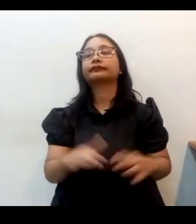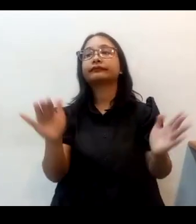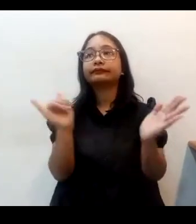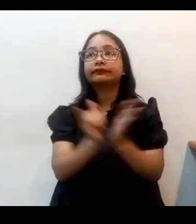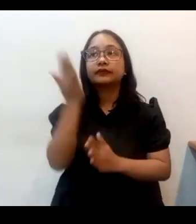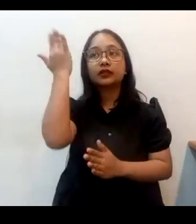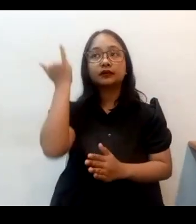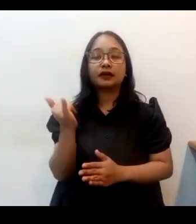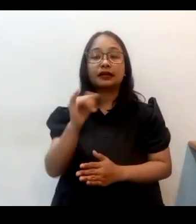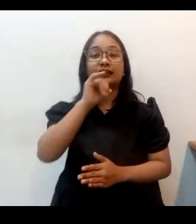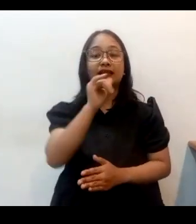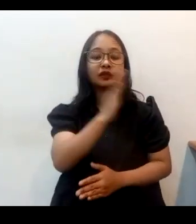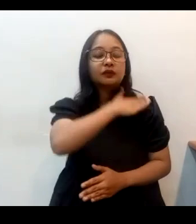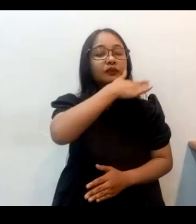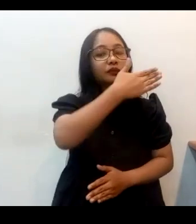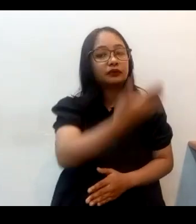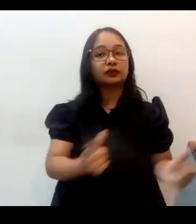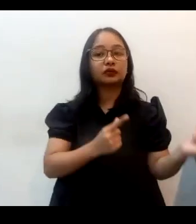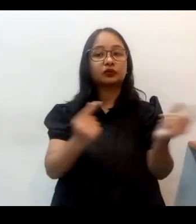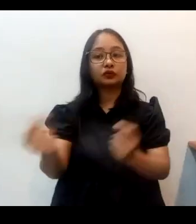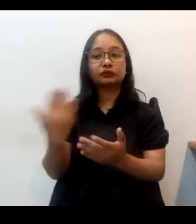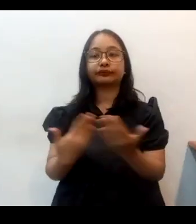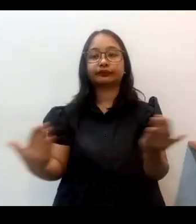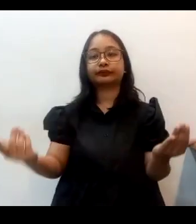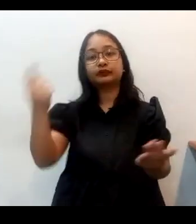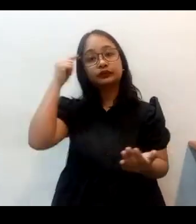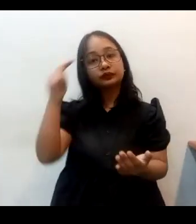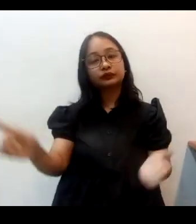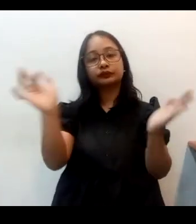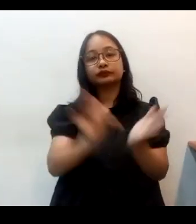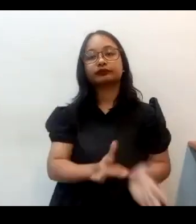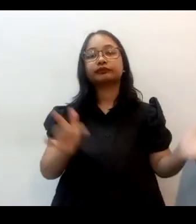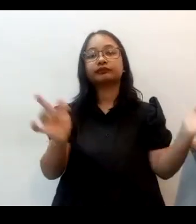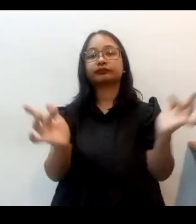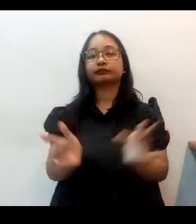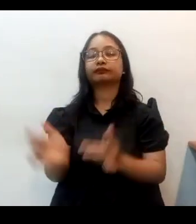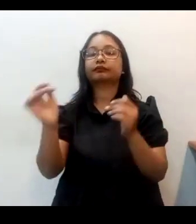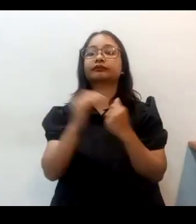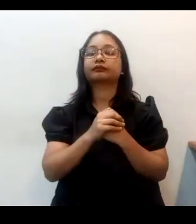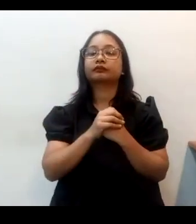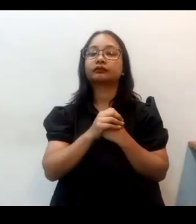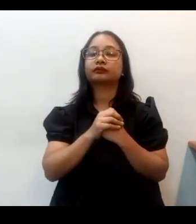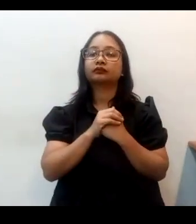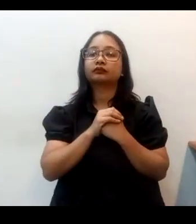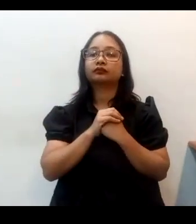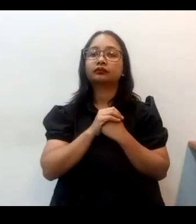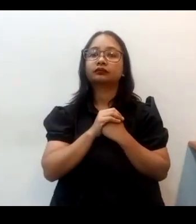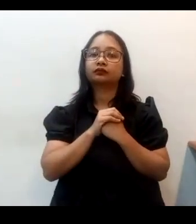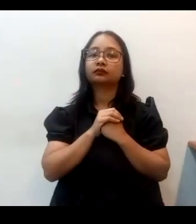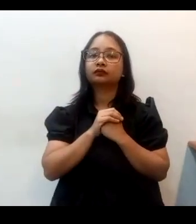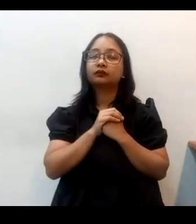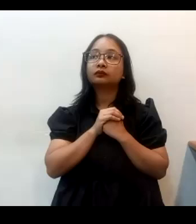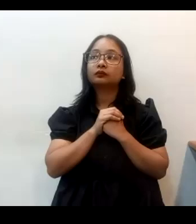want to do anything for Jesus. Kaya nga po, wala siya gustong anumang gawin para kay Jesus. So, salvation